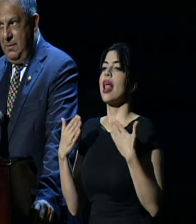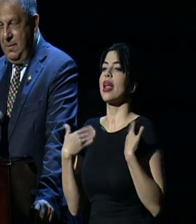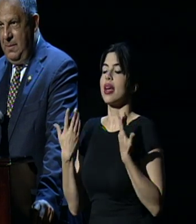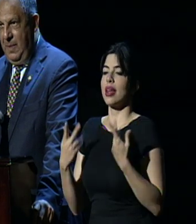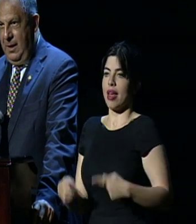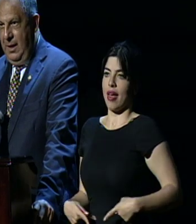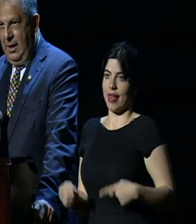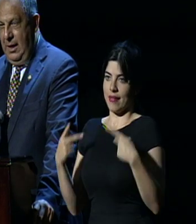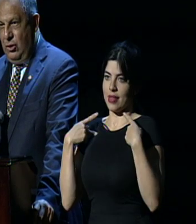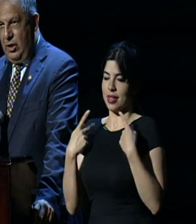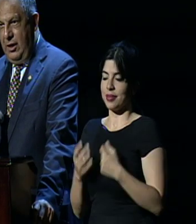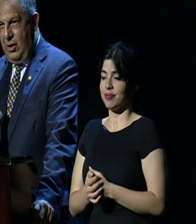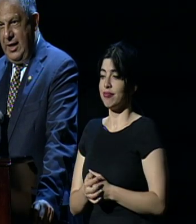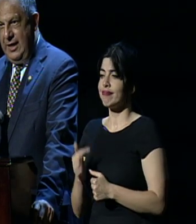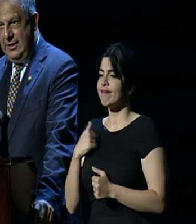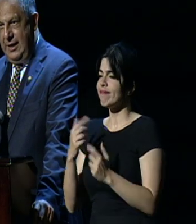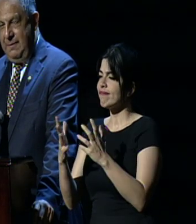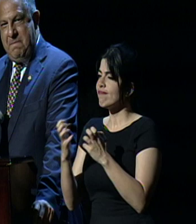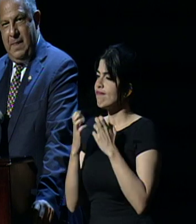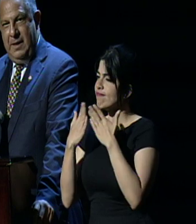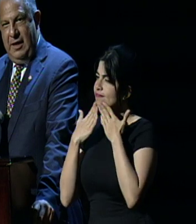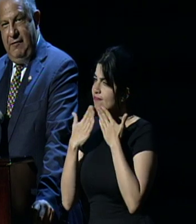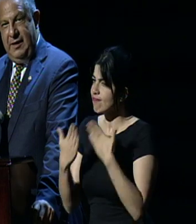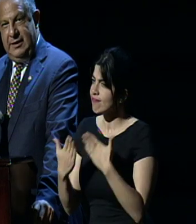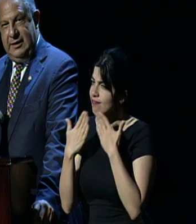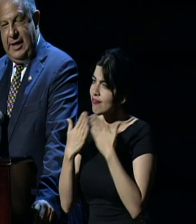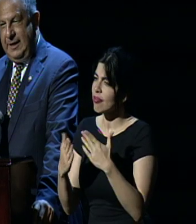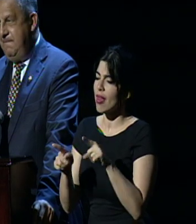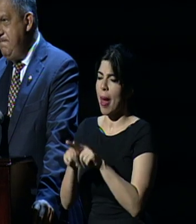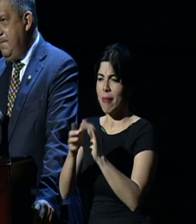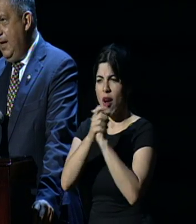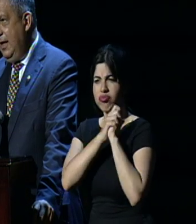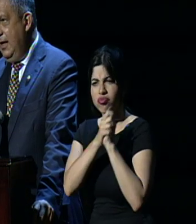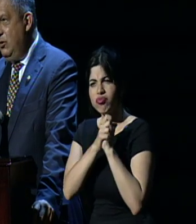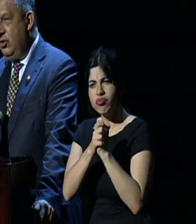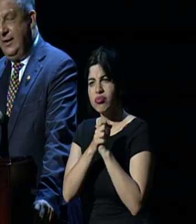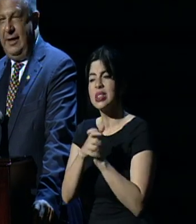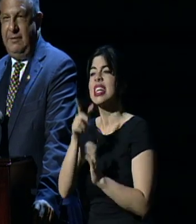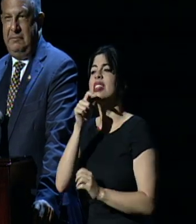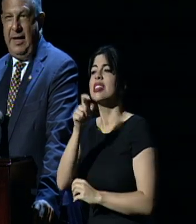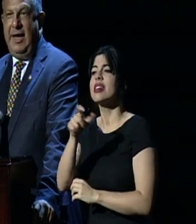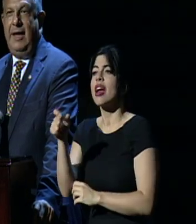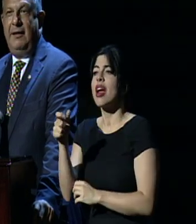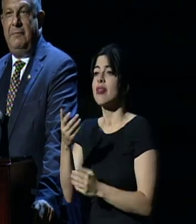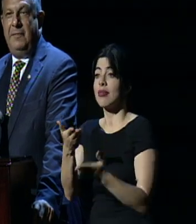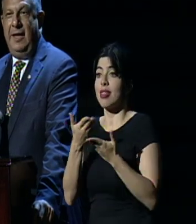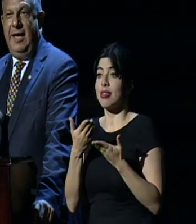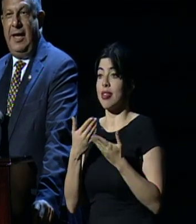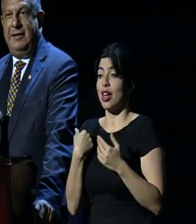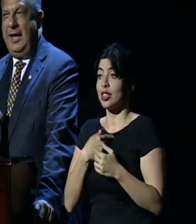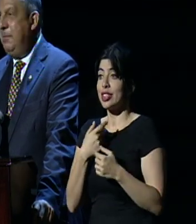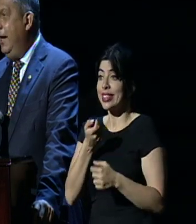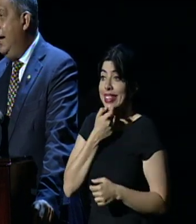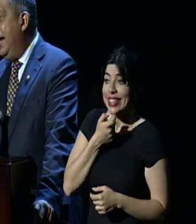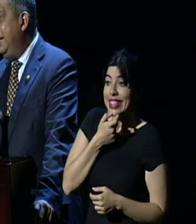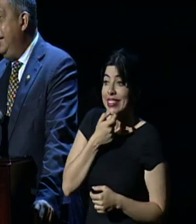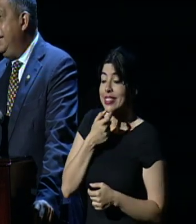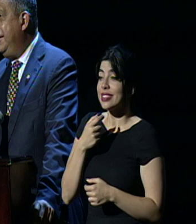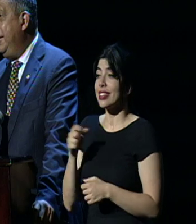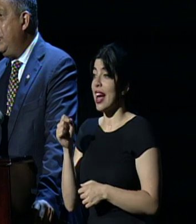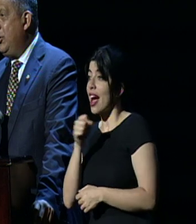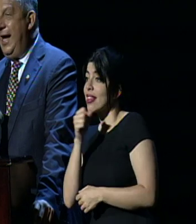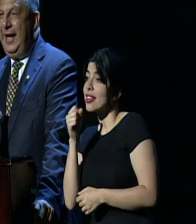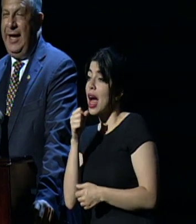vivir. Y yo quiero agradecer y felicitar a quienes nos hacen reír y cantar, bailar